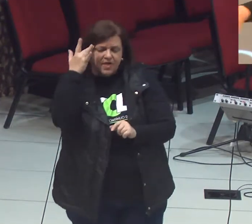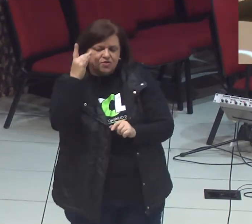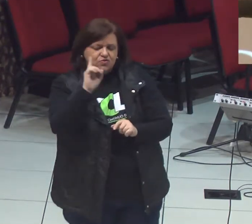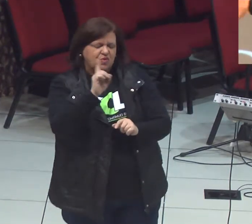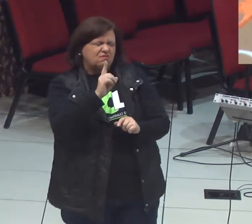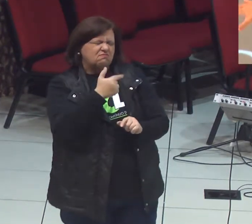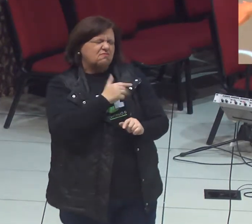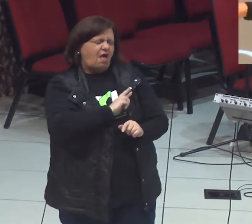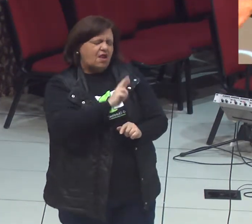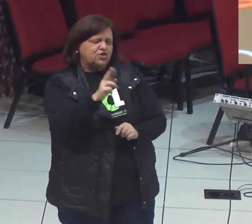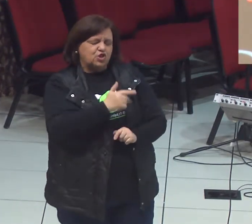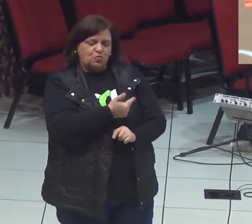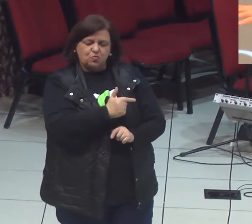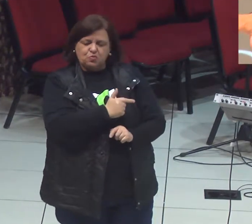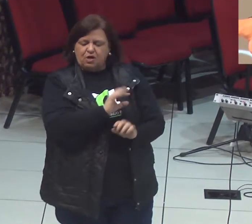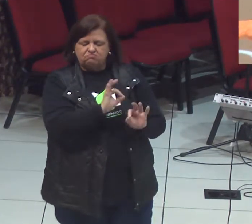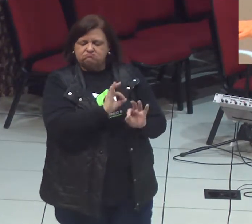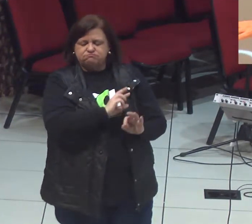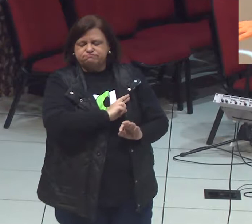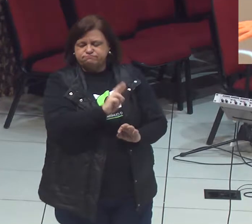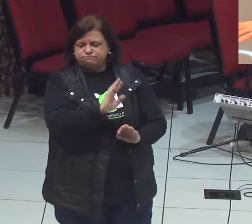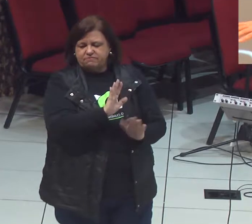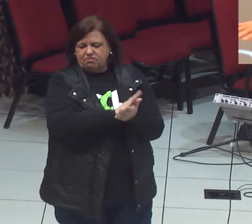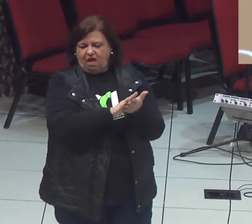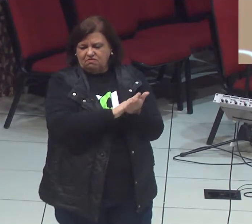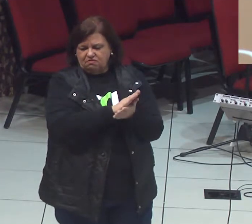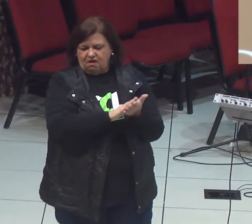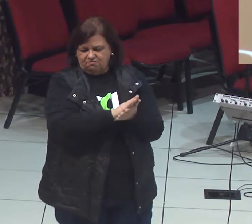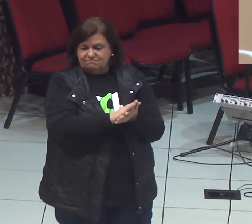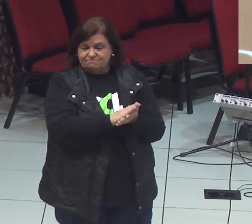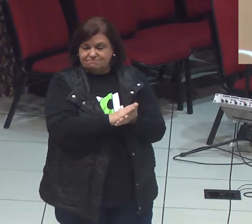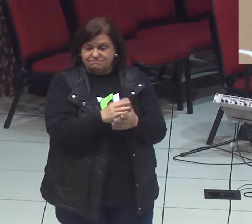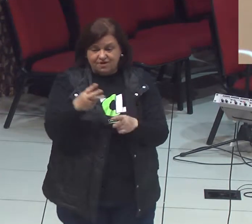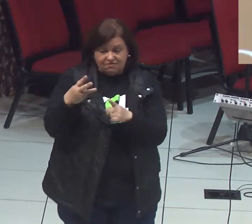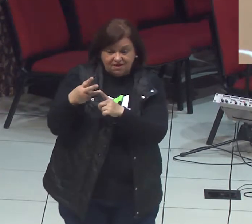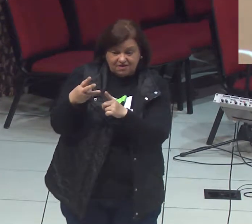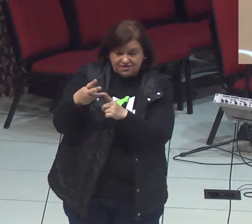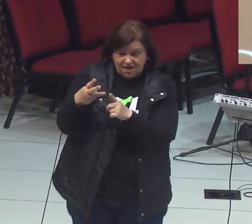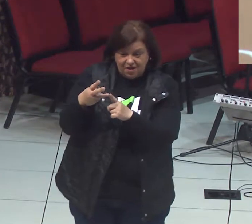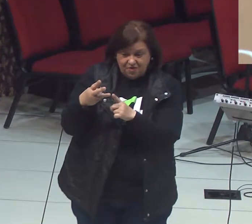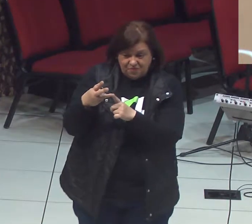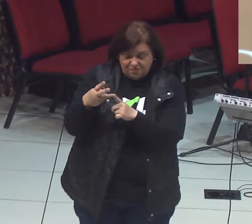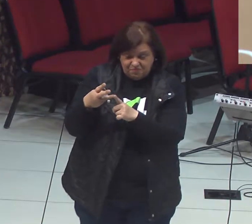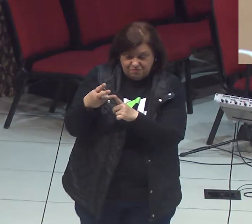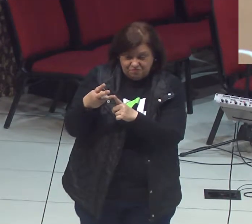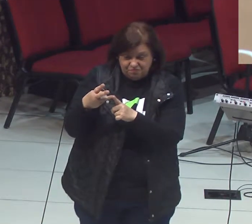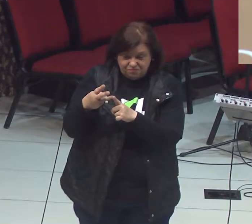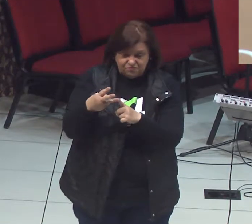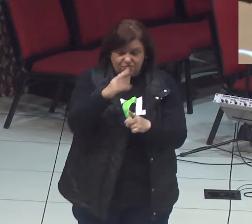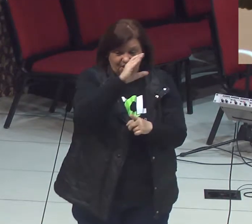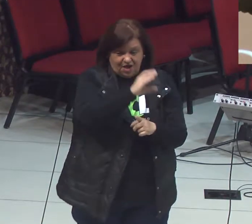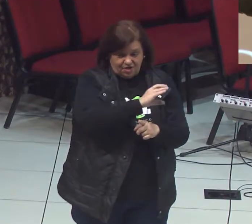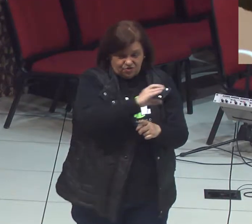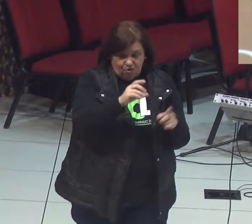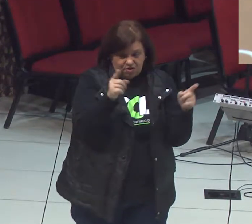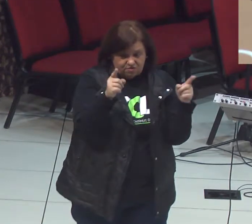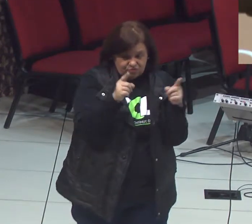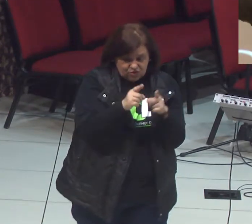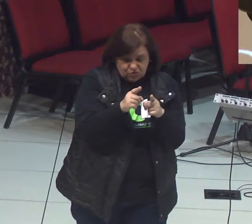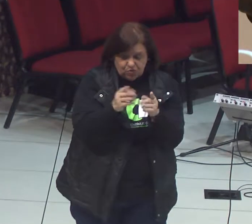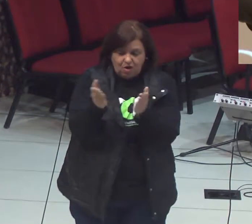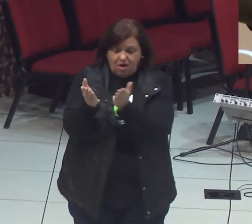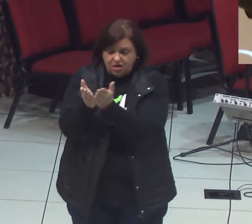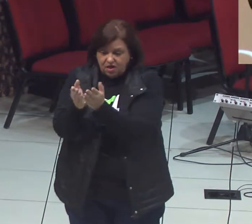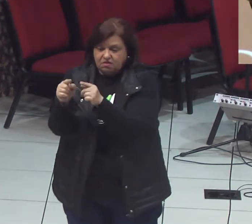as demais religiões do nosso Brasil, irmãos. Isso é que chama a atenção. Não são as outras religiões que